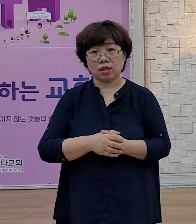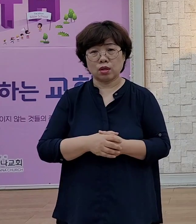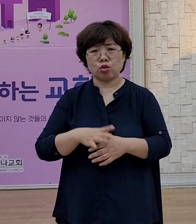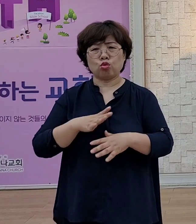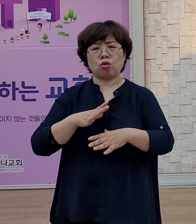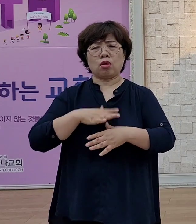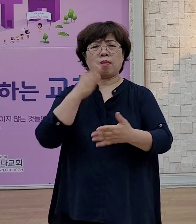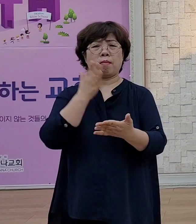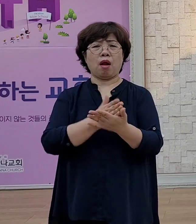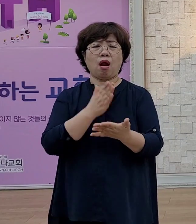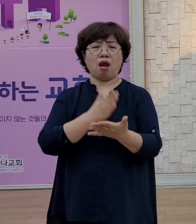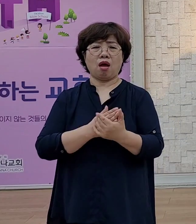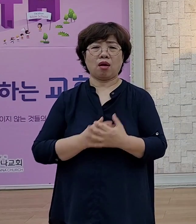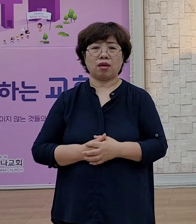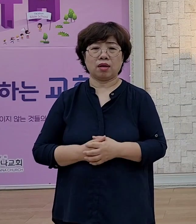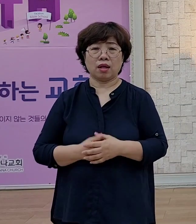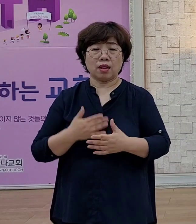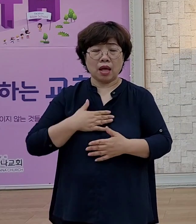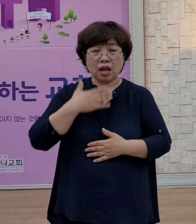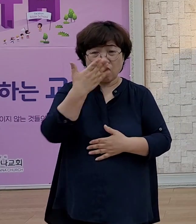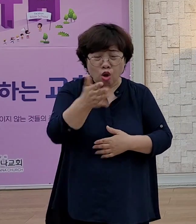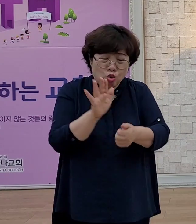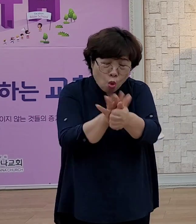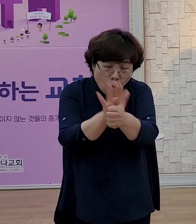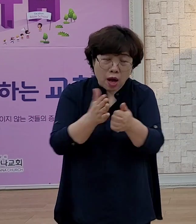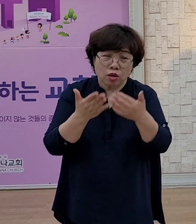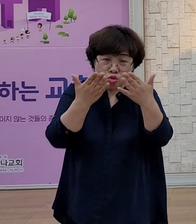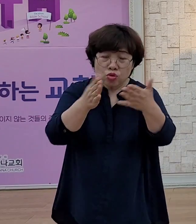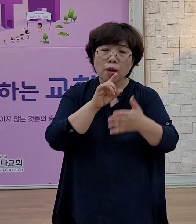두려워하지 말라. 내가 너 도와준다.